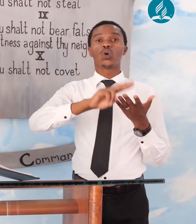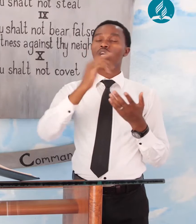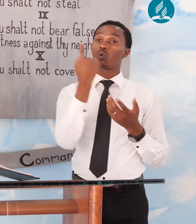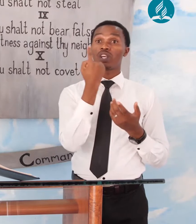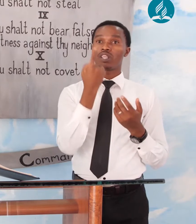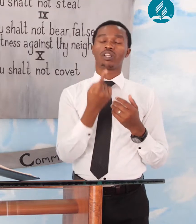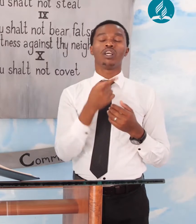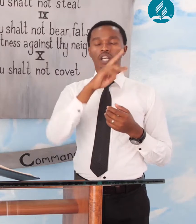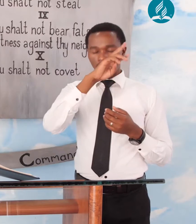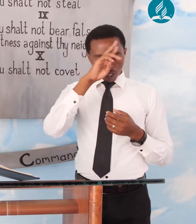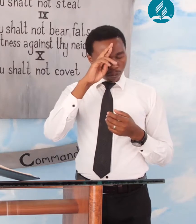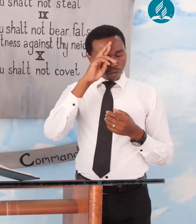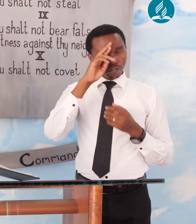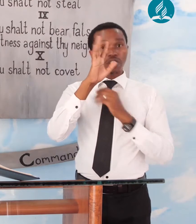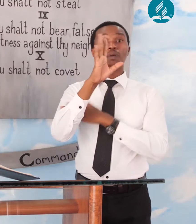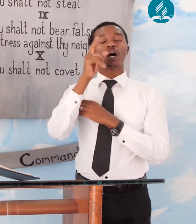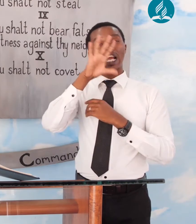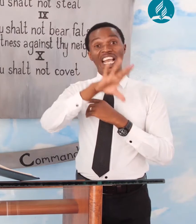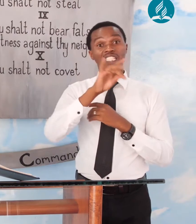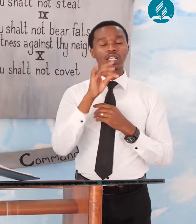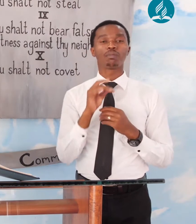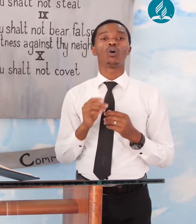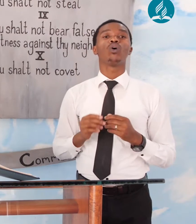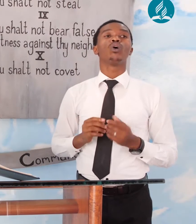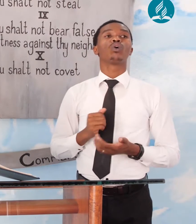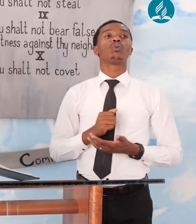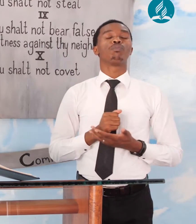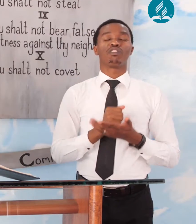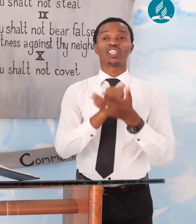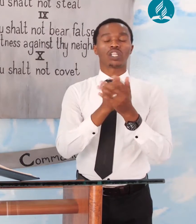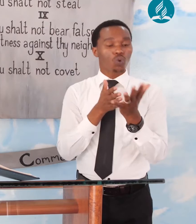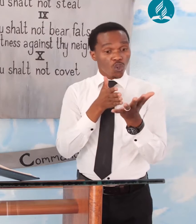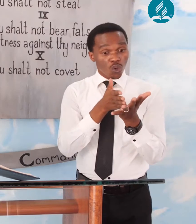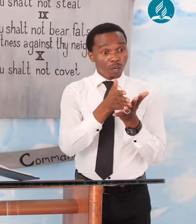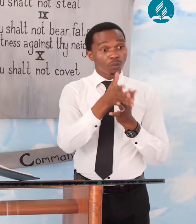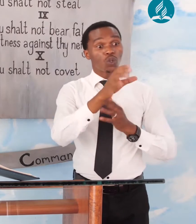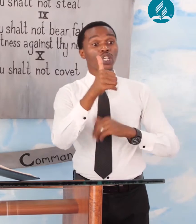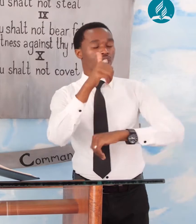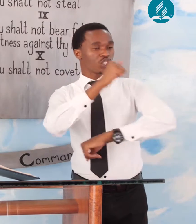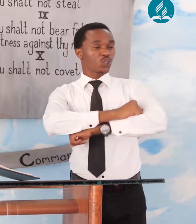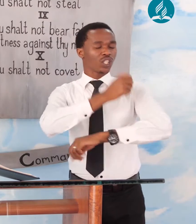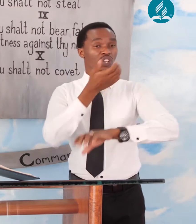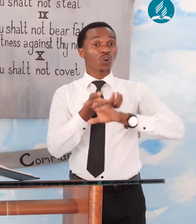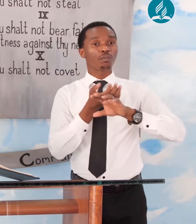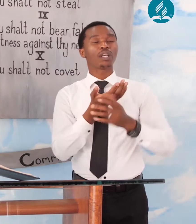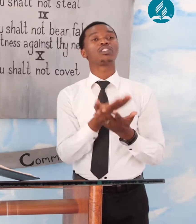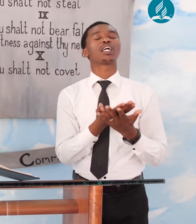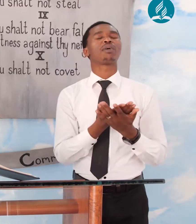imunyuza murindi shuri rikomeye ryasabaga kwihangana gukomeye ni ukuvuga